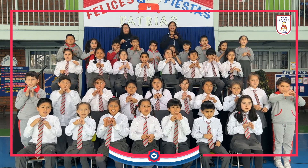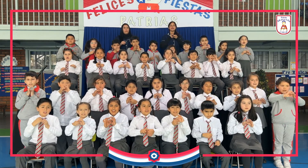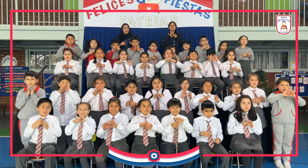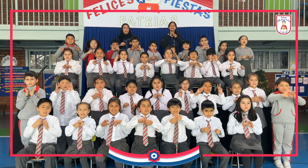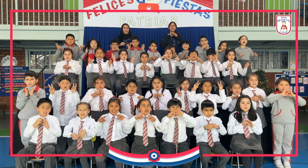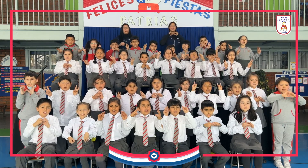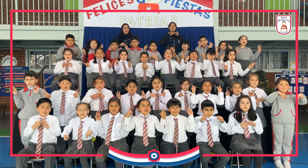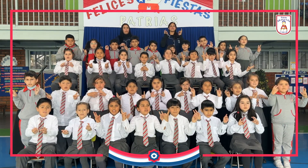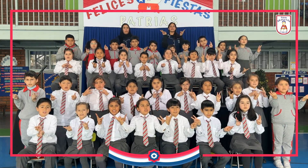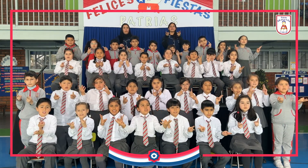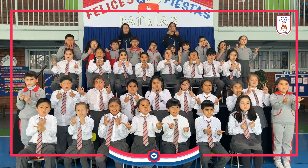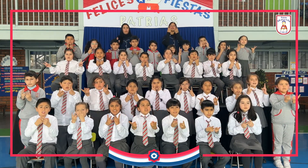Gracias a la vida